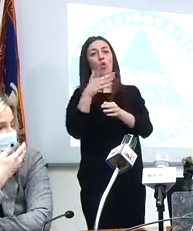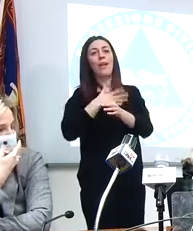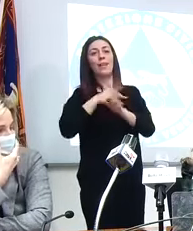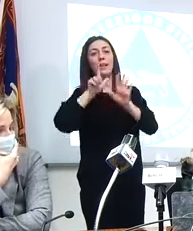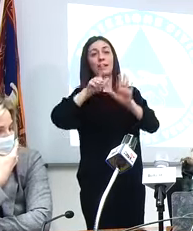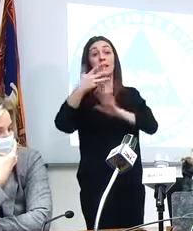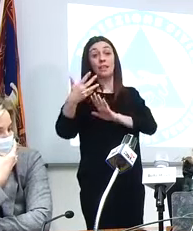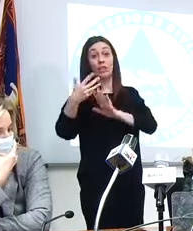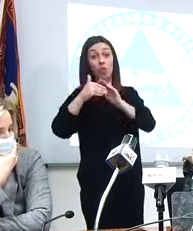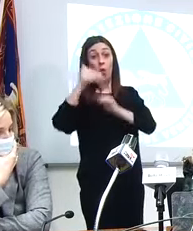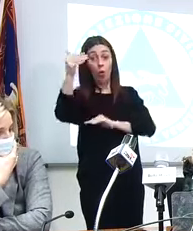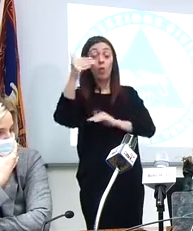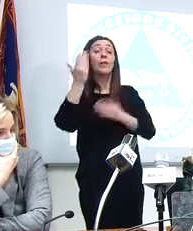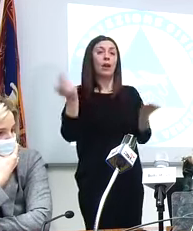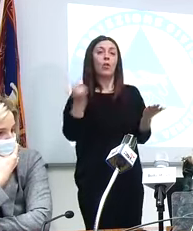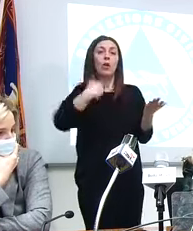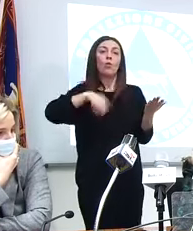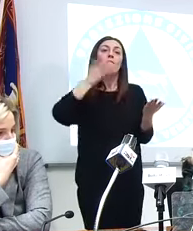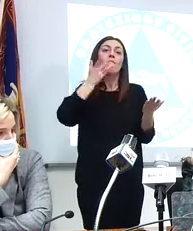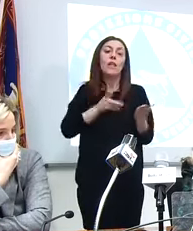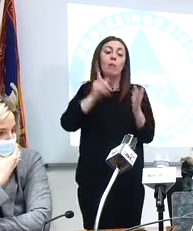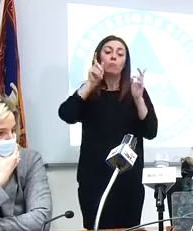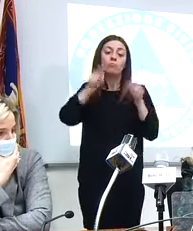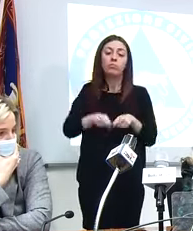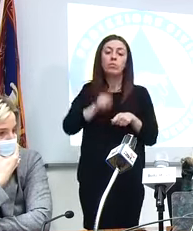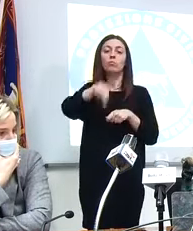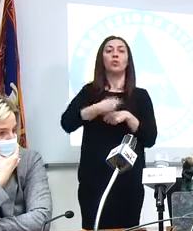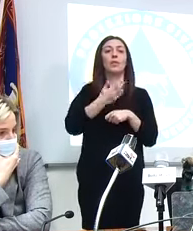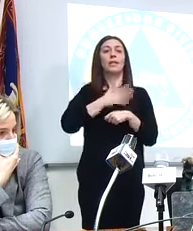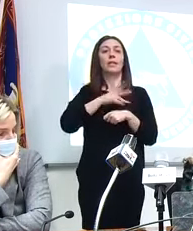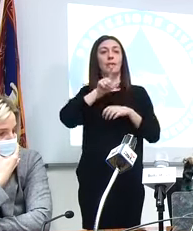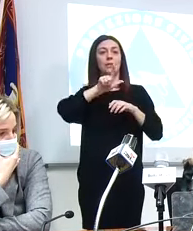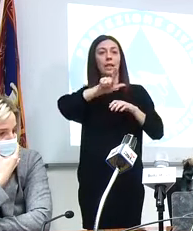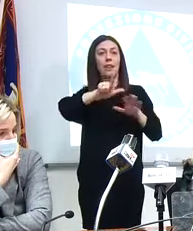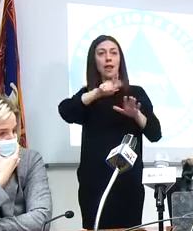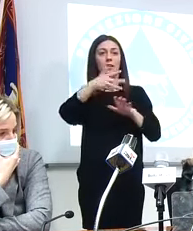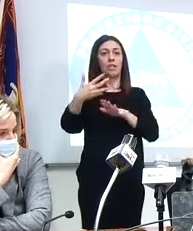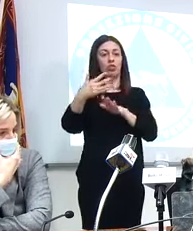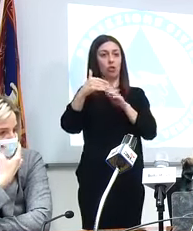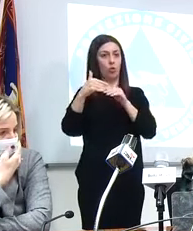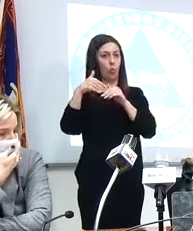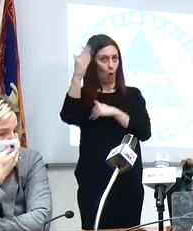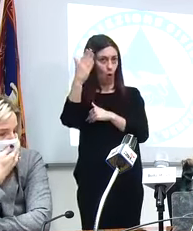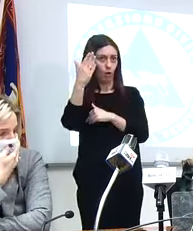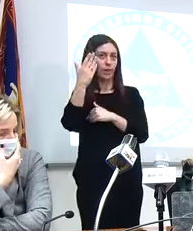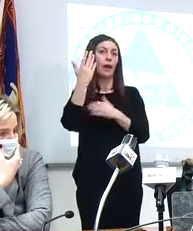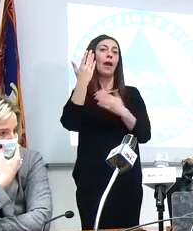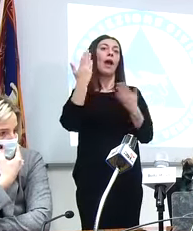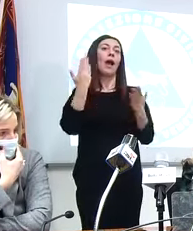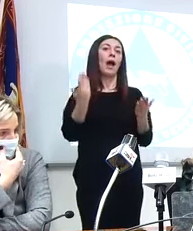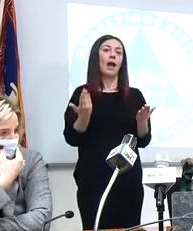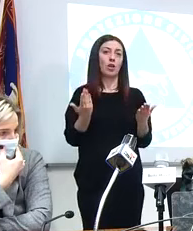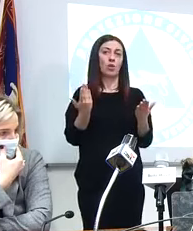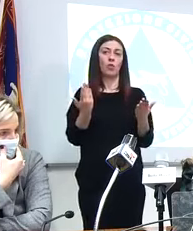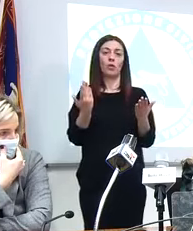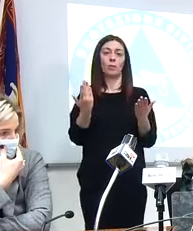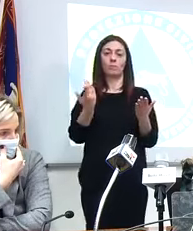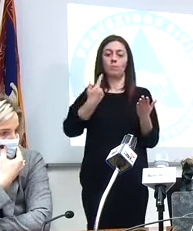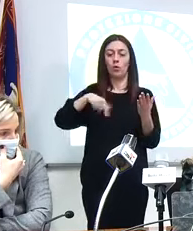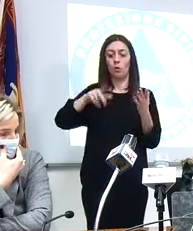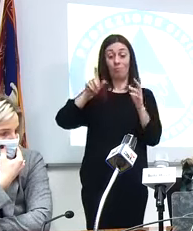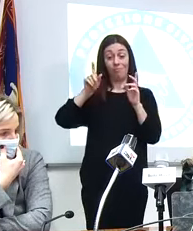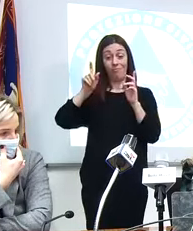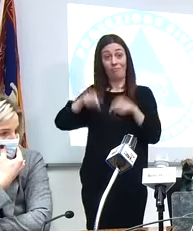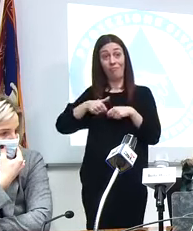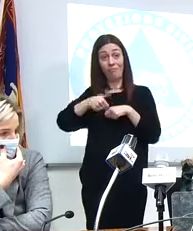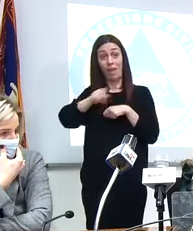Quindi avvieremo un tipo di strategia vaccinale parallela che considera la coorte a partire